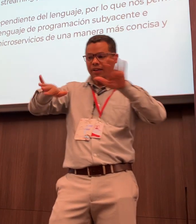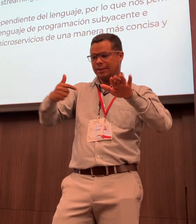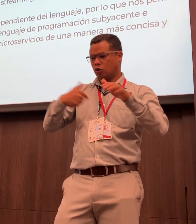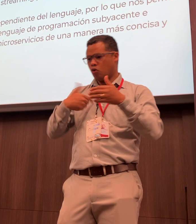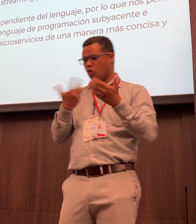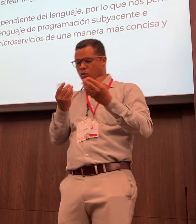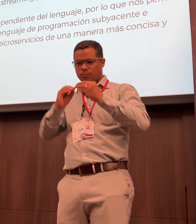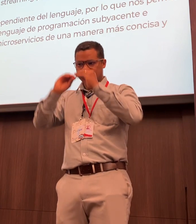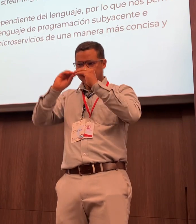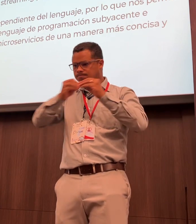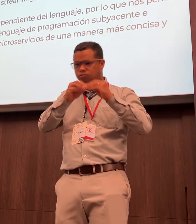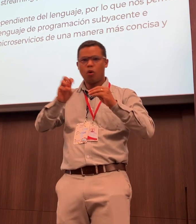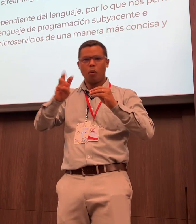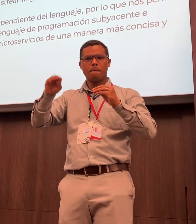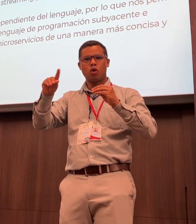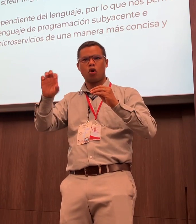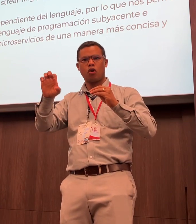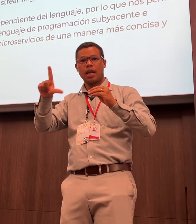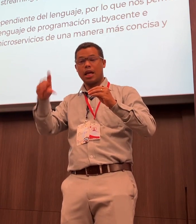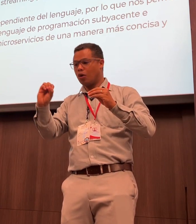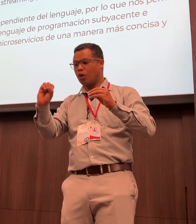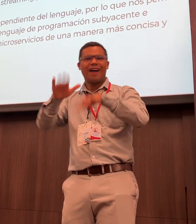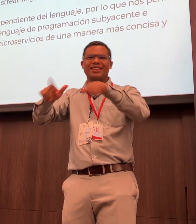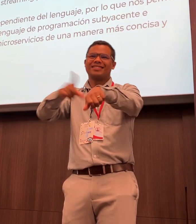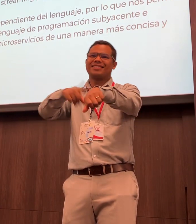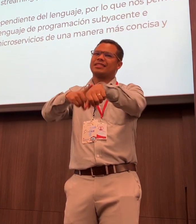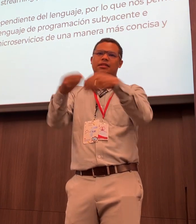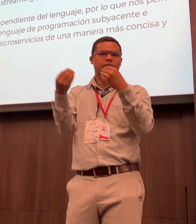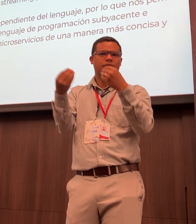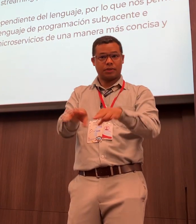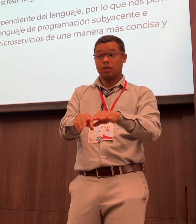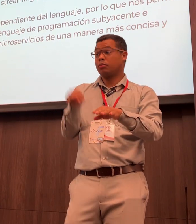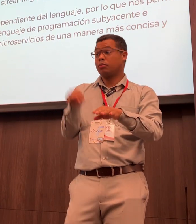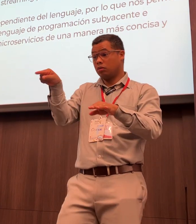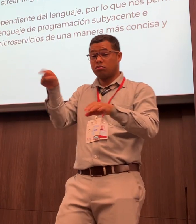tenemos una única fuente de verdad y vamos a poder generar